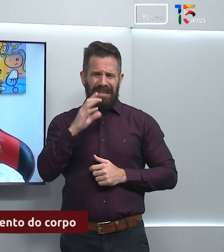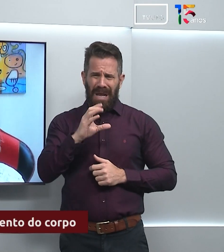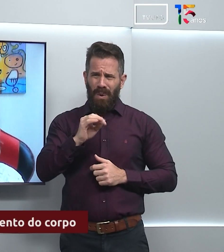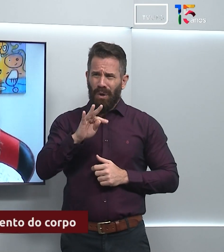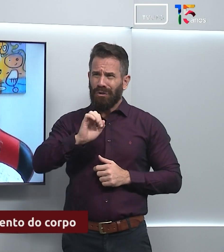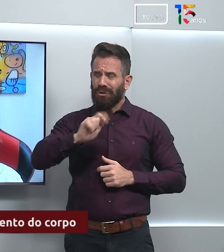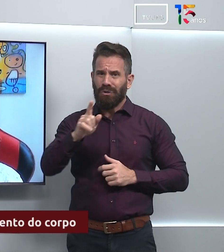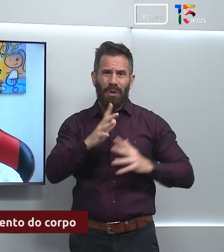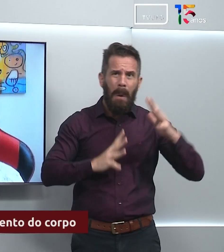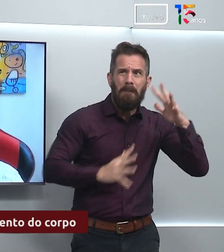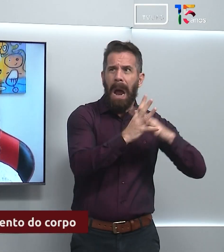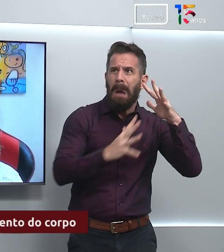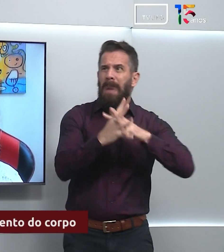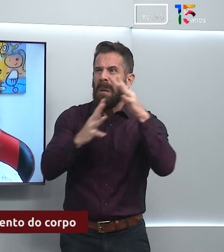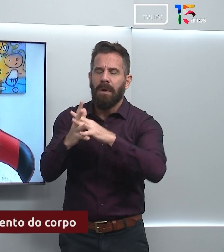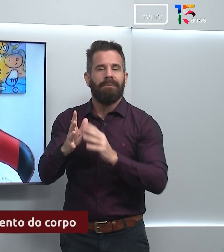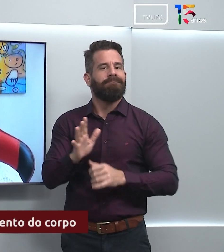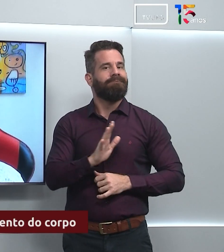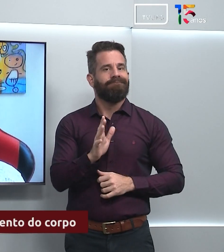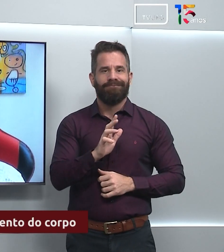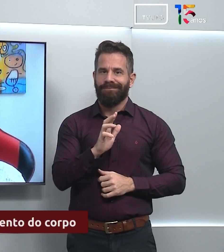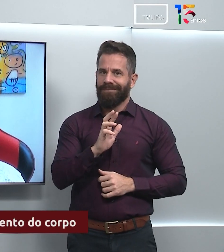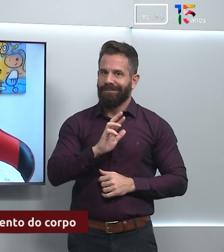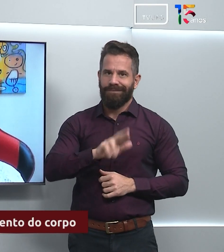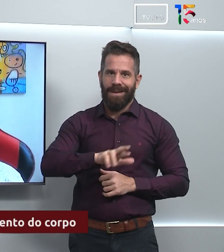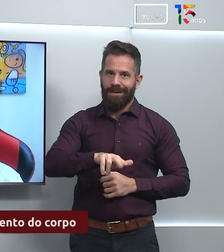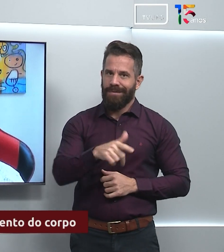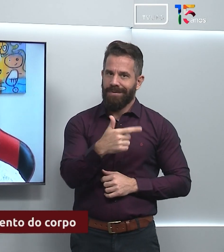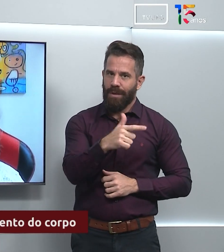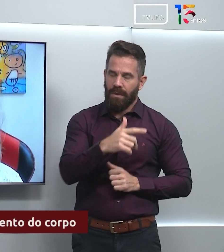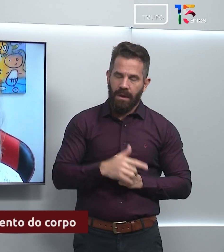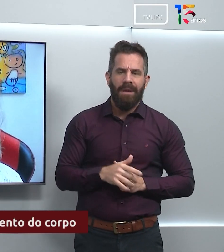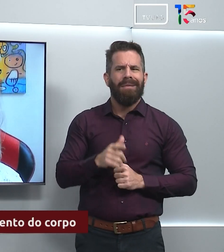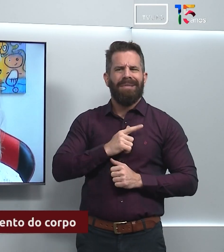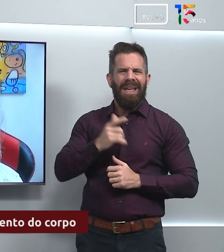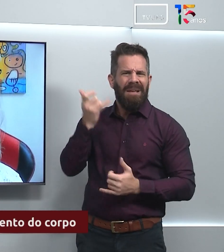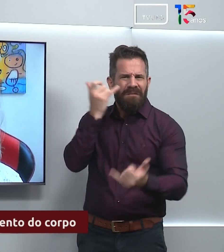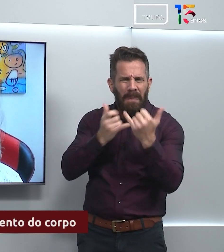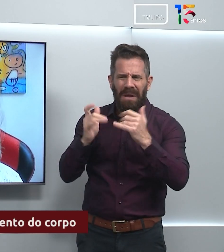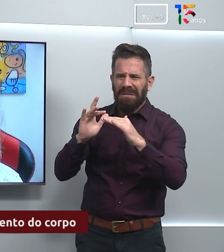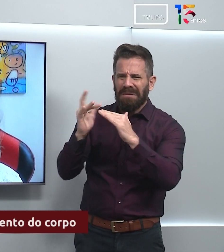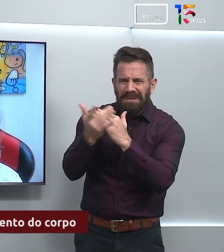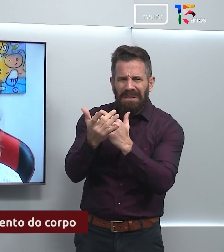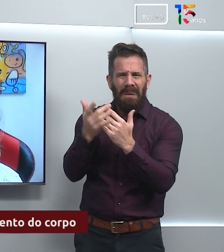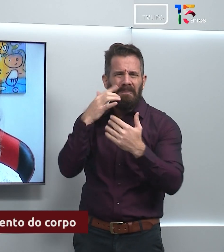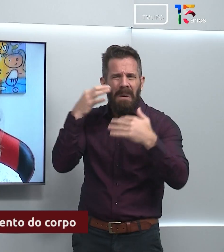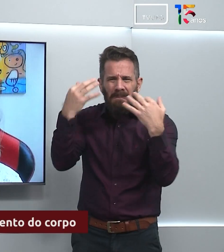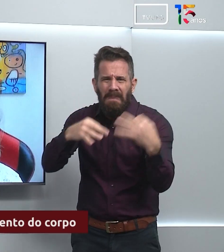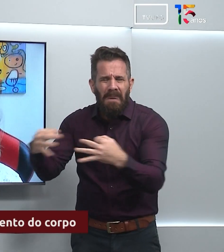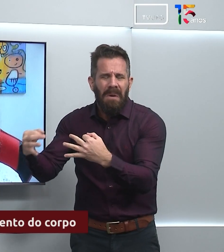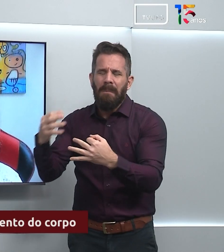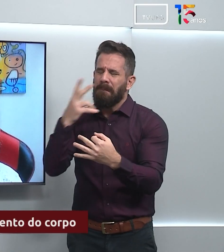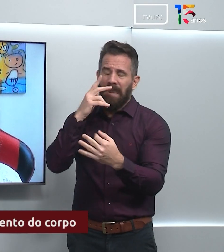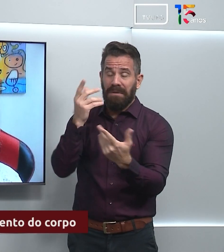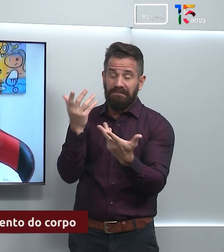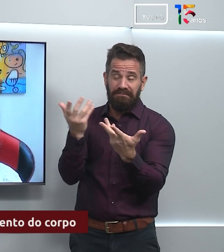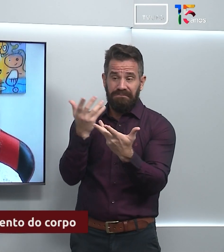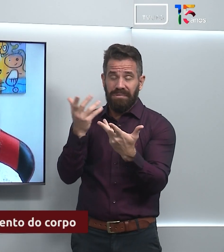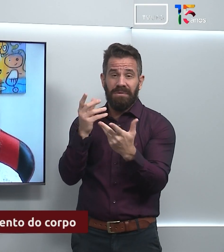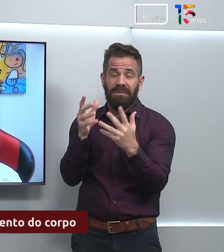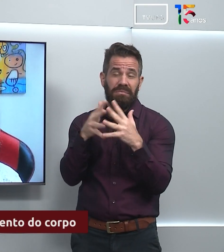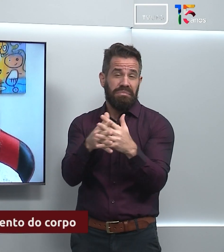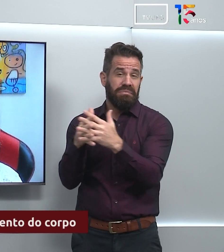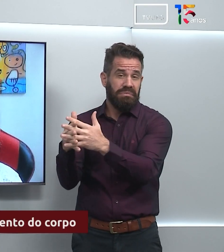muita desinformação na internet. Tem mais desinformação do que informação mesmo. Na verdade, a doença